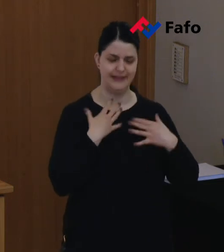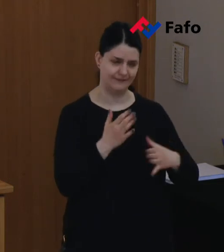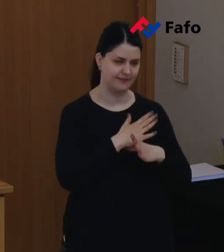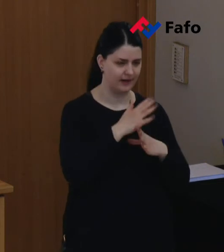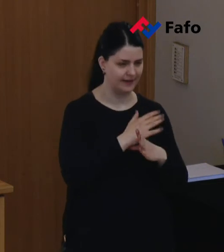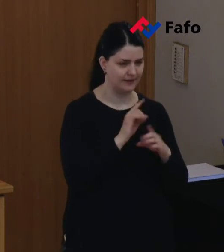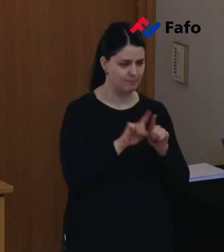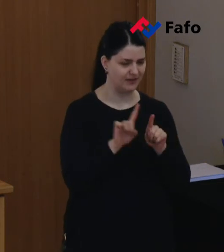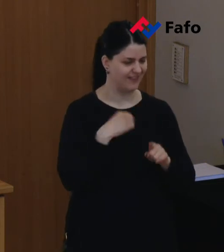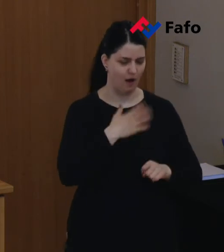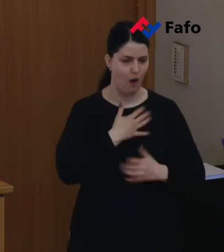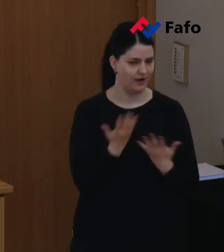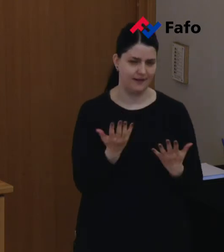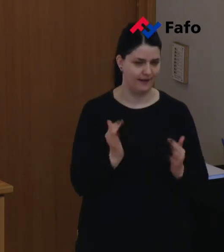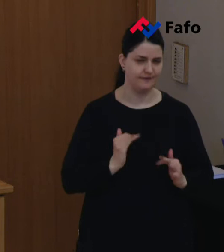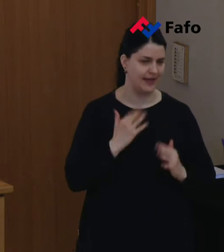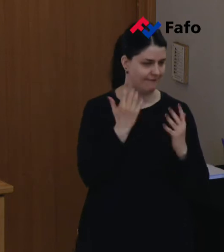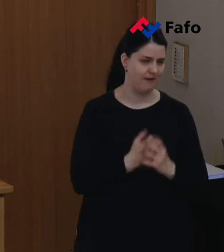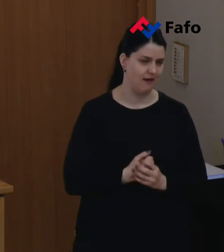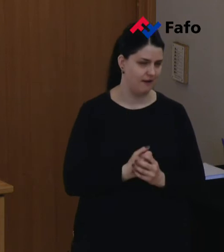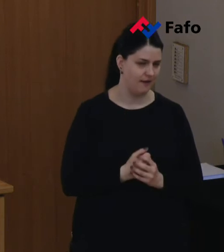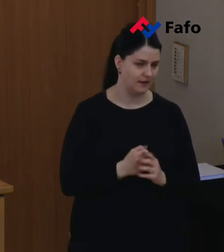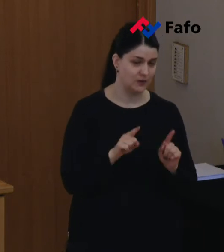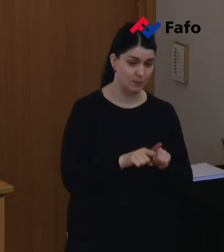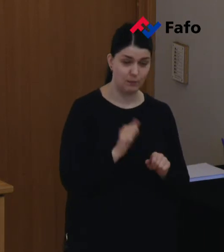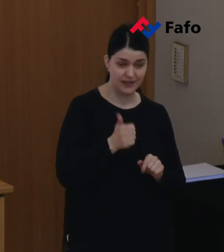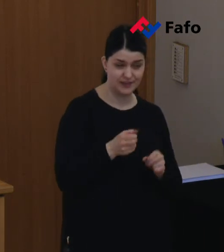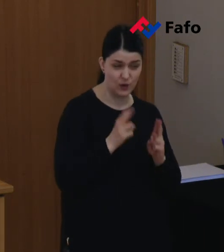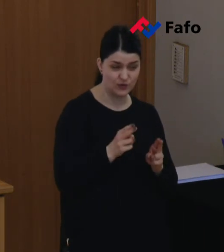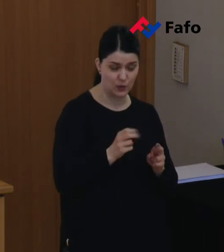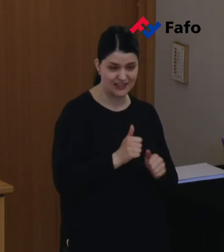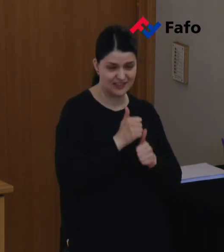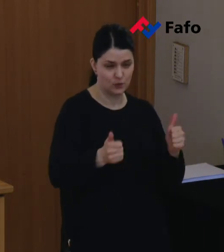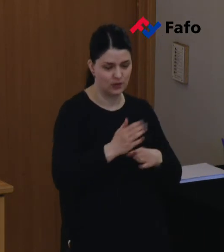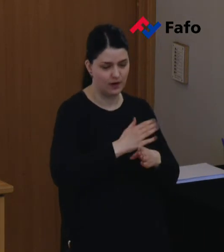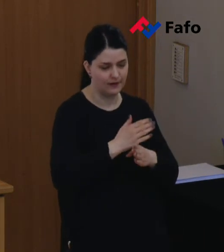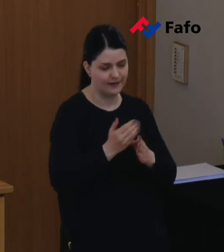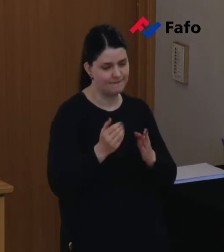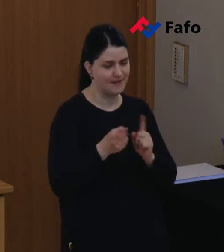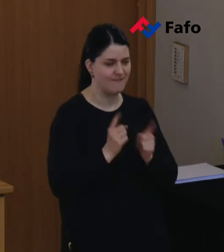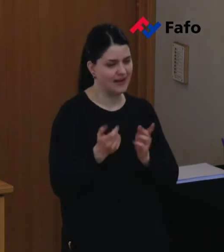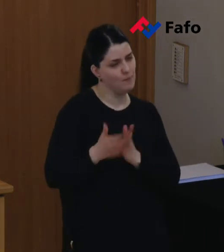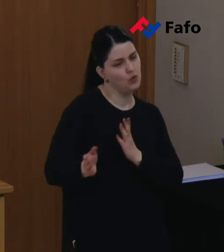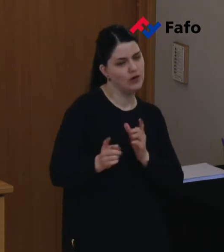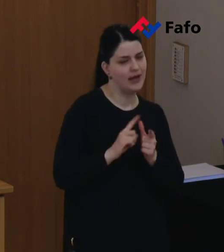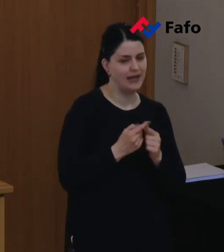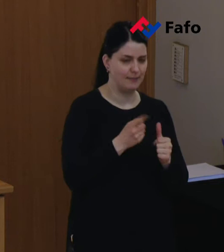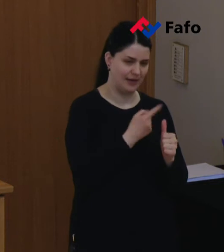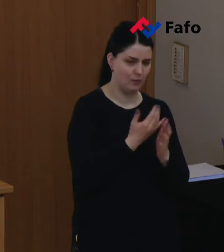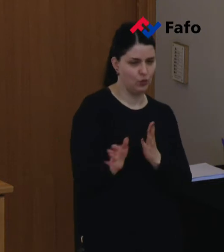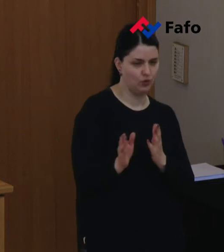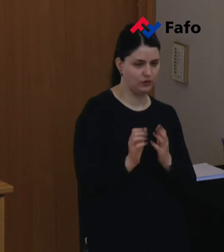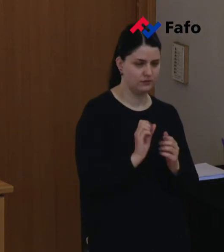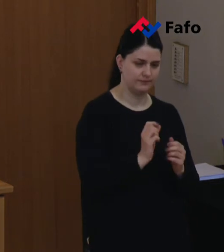måte ikke har i livet, som vi kanskje også, som man kanskje også kan si at vi i stor grad velger bort eller prioriterer bort til fordel